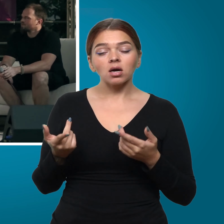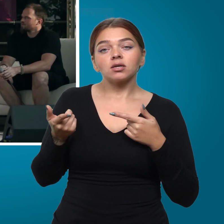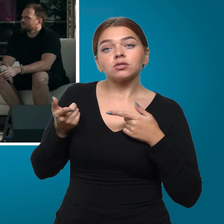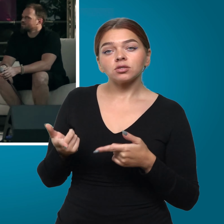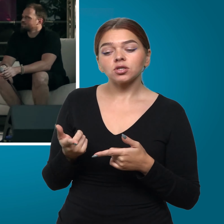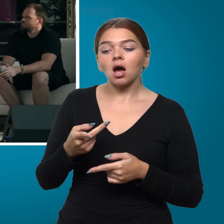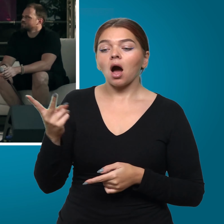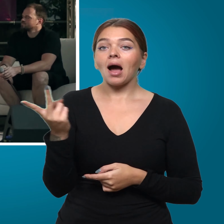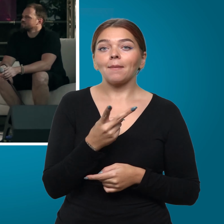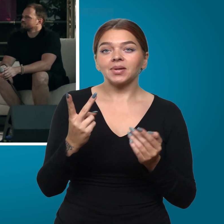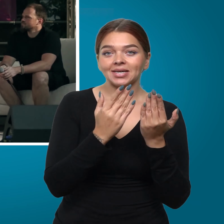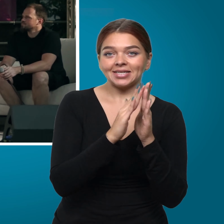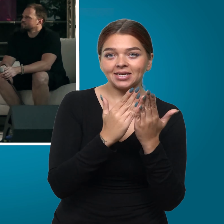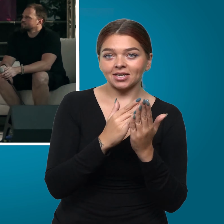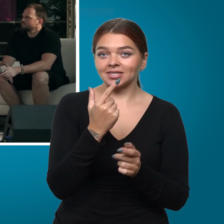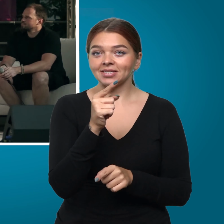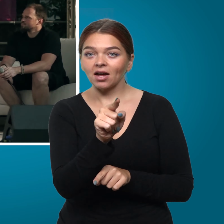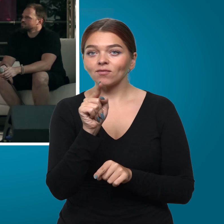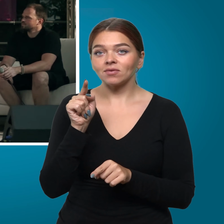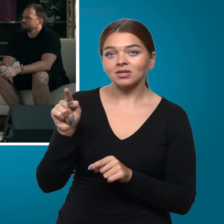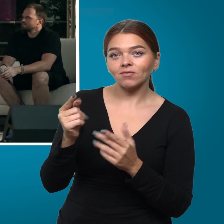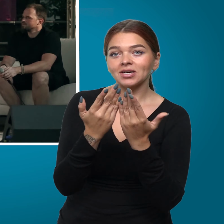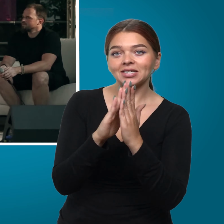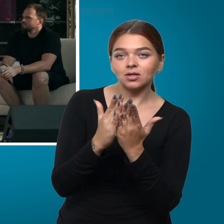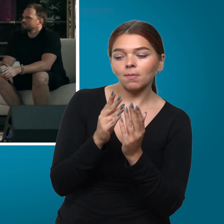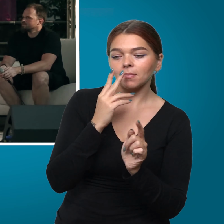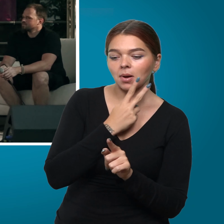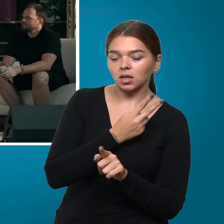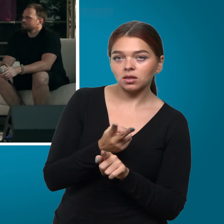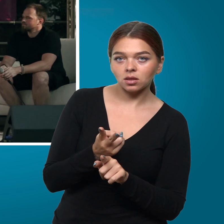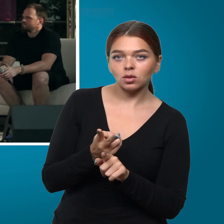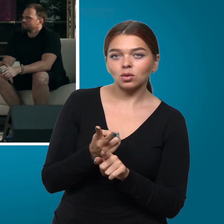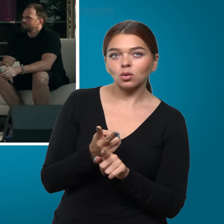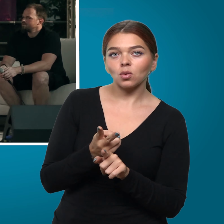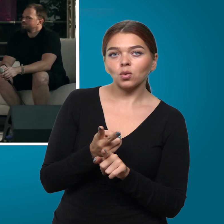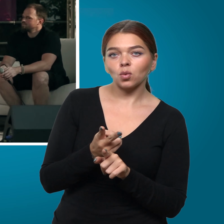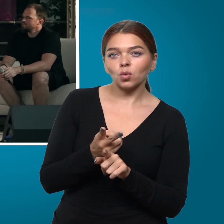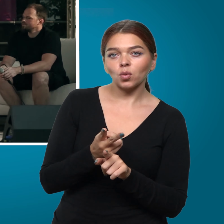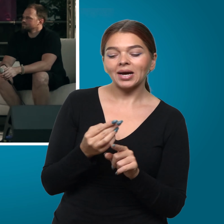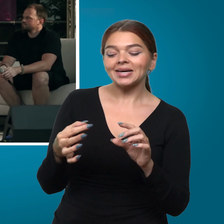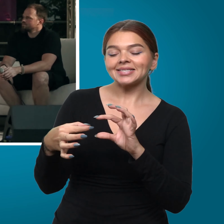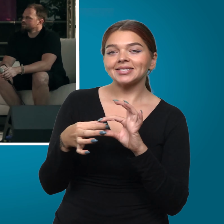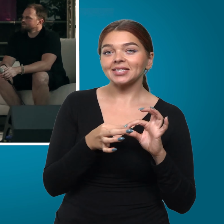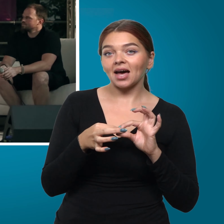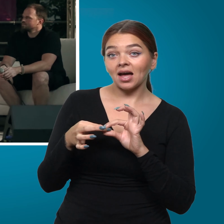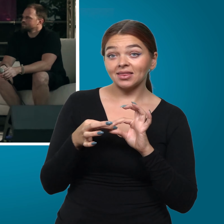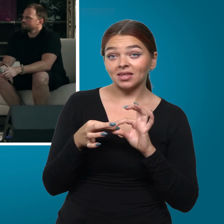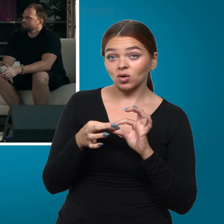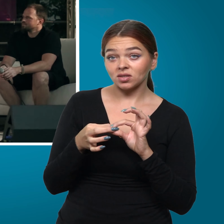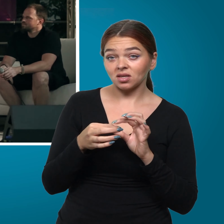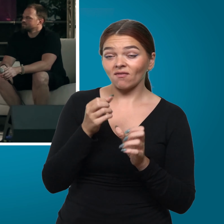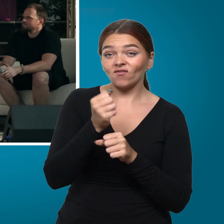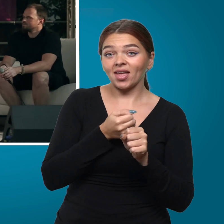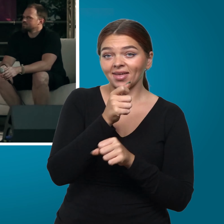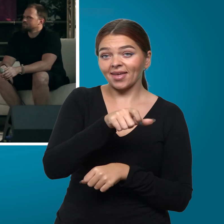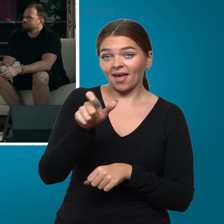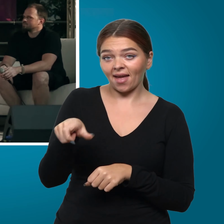tuose santykiuose tie personažai, jūsų pagrindiniai veikėjai, jie buvo, nu, tikrai tie santykiai buvo problematiški,